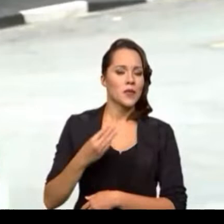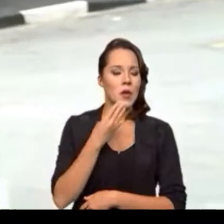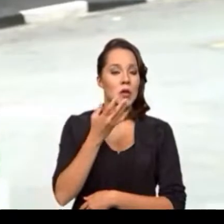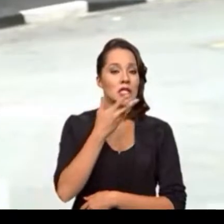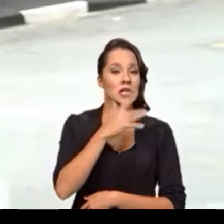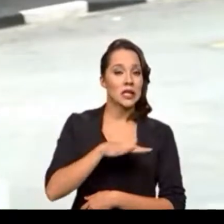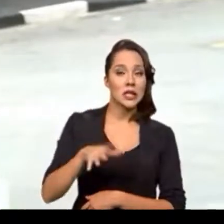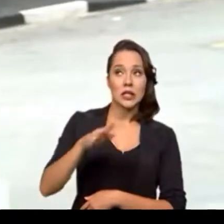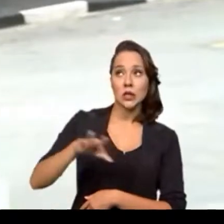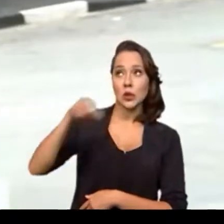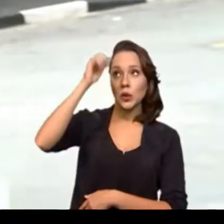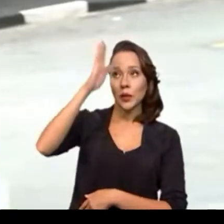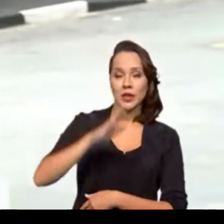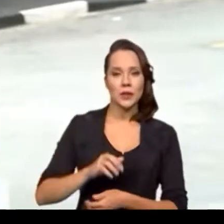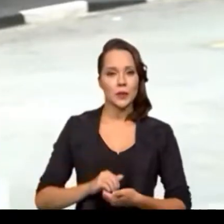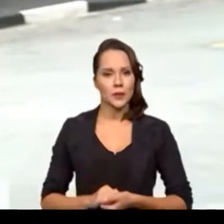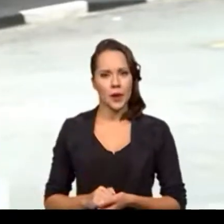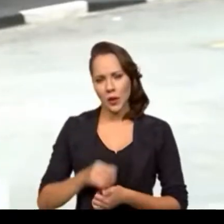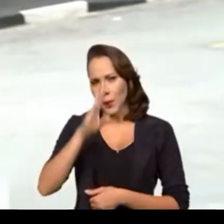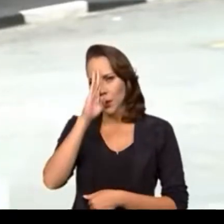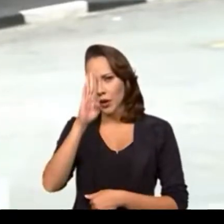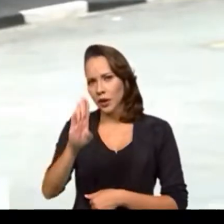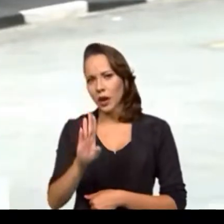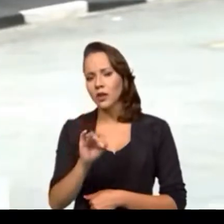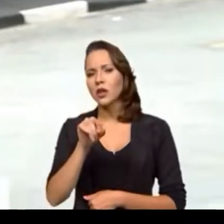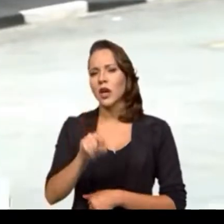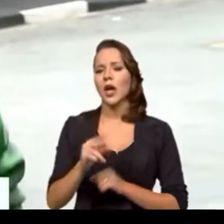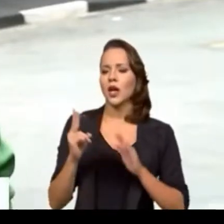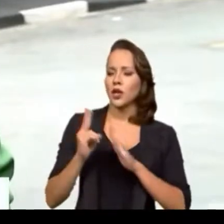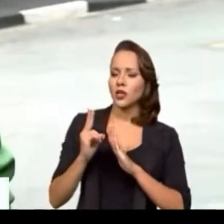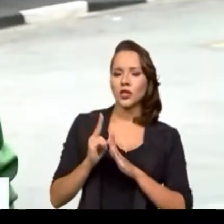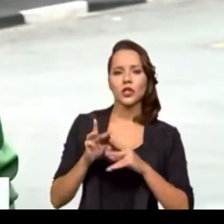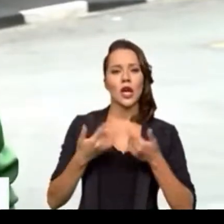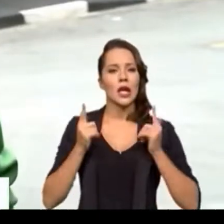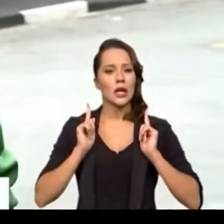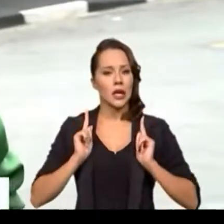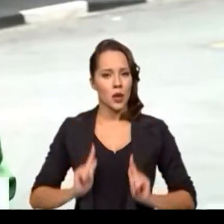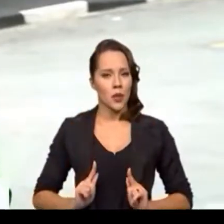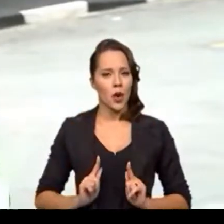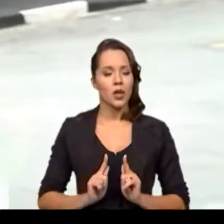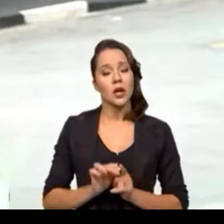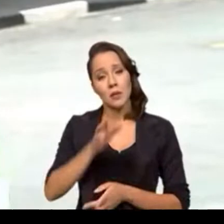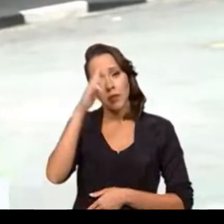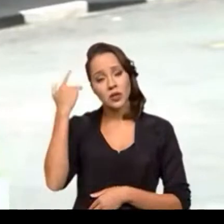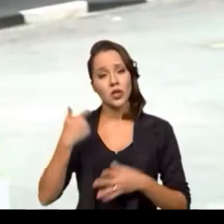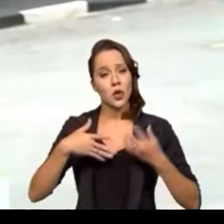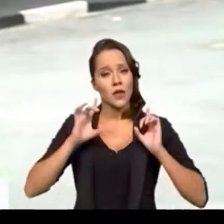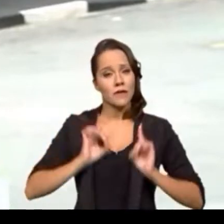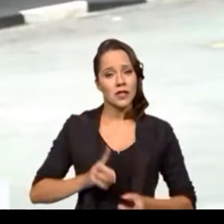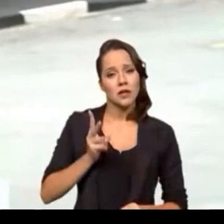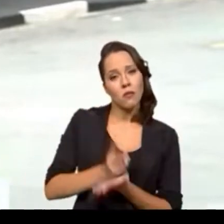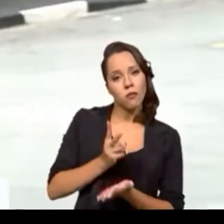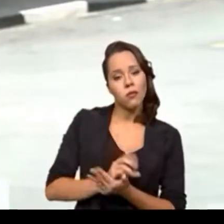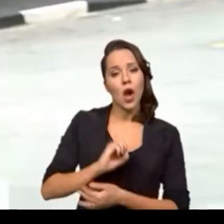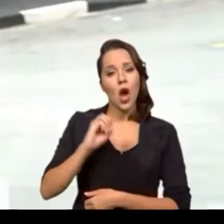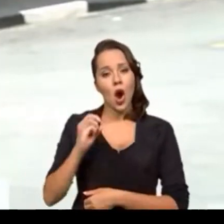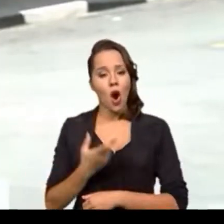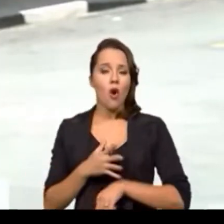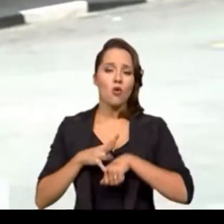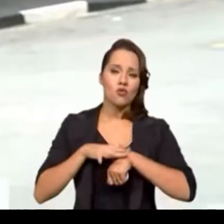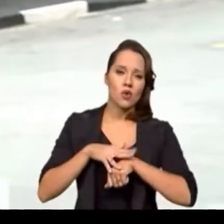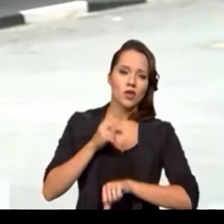em todo o país vão ter prioridade indígenas e quilombolas as com deficiência permanente ou pão com